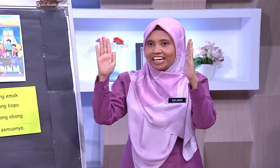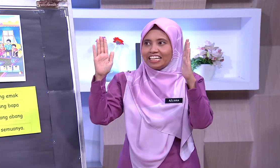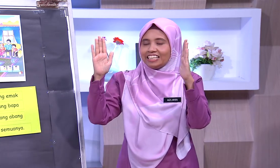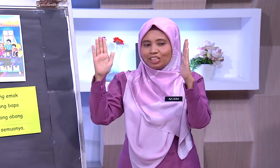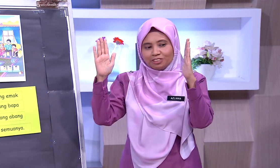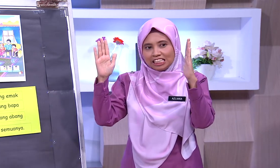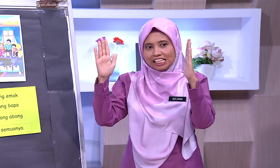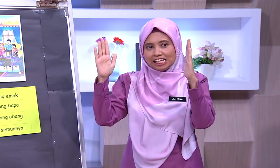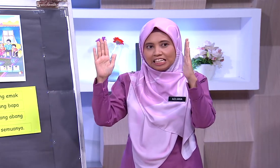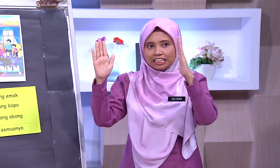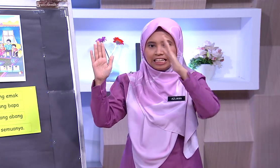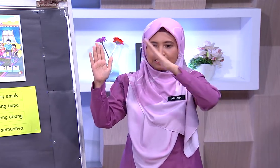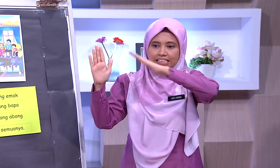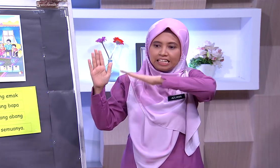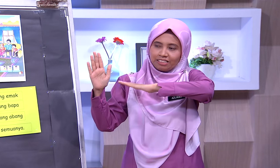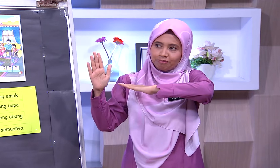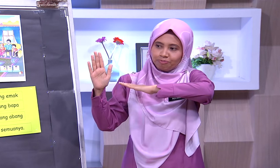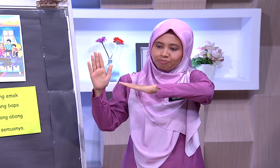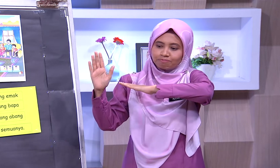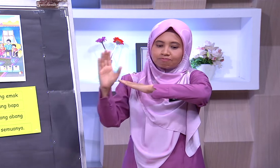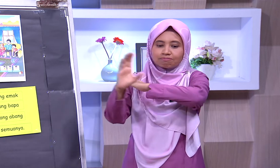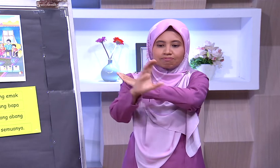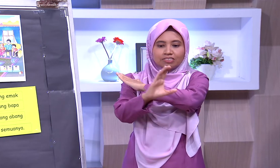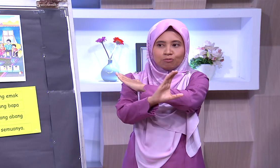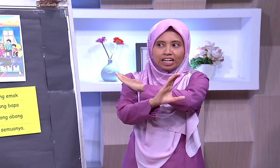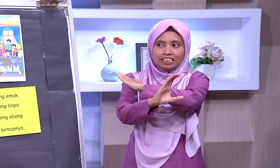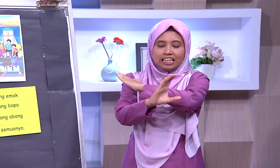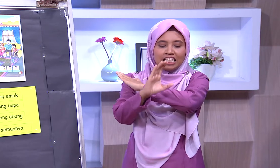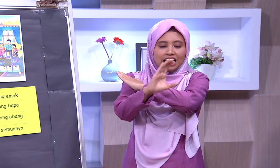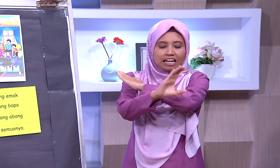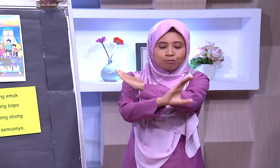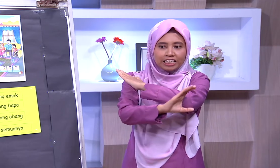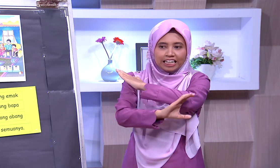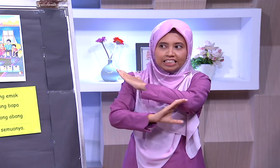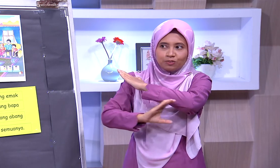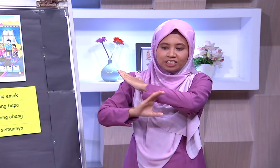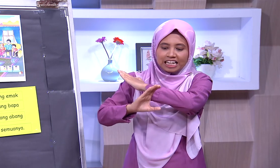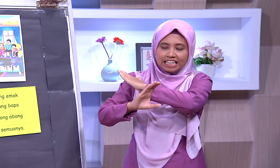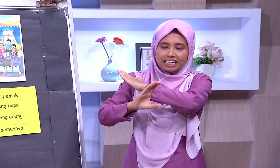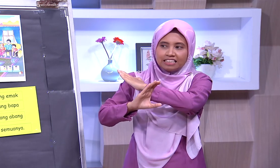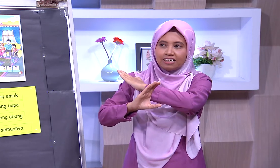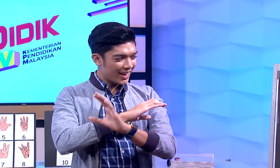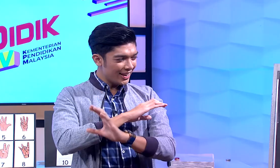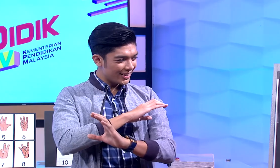di sini sini sini sini pusing sekali negara